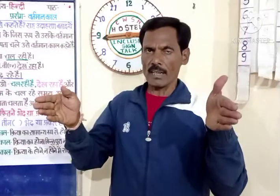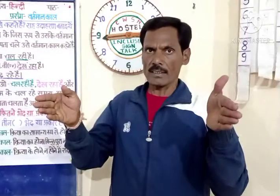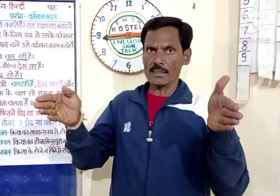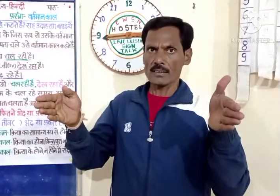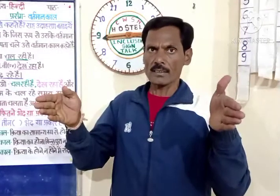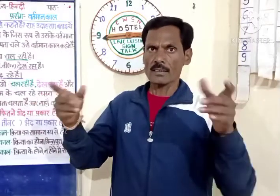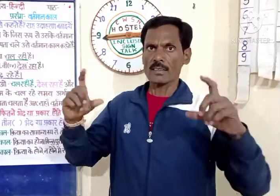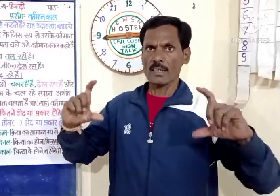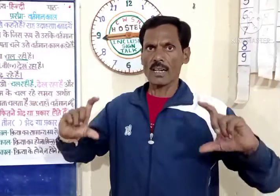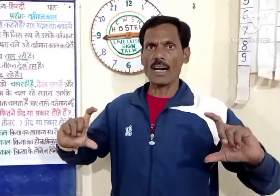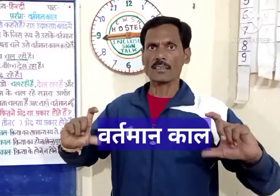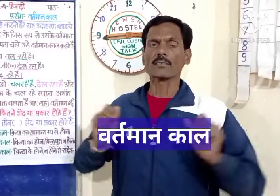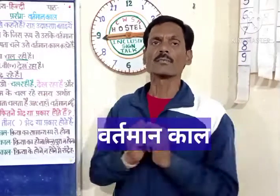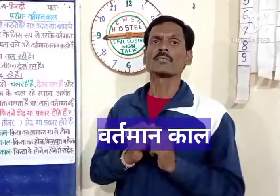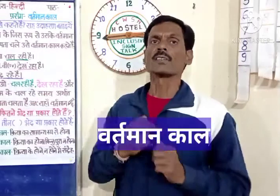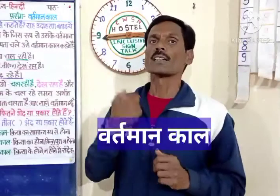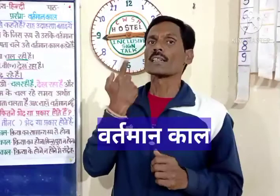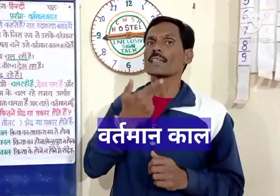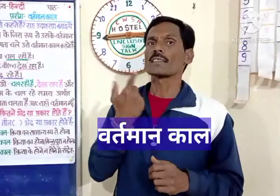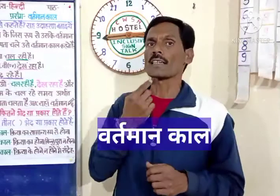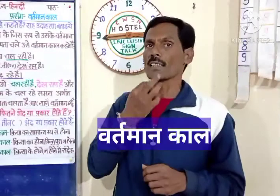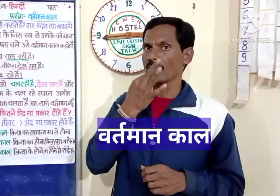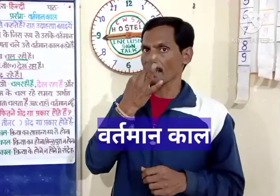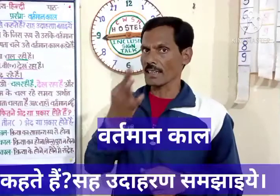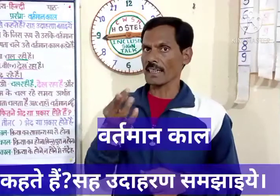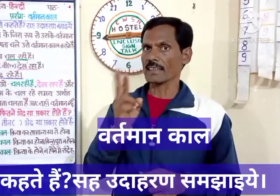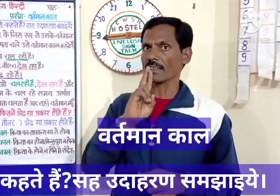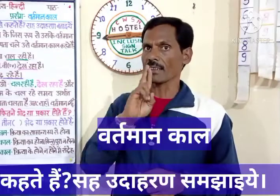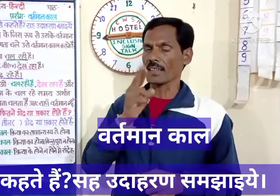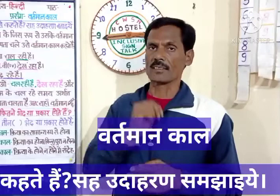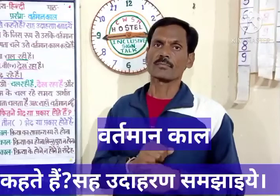वर्तमान काल किसे कहते हैं?